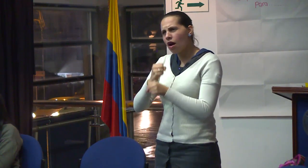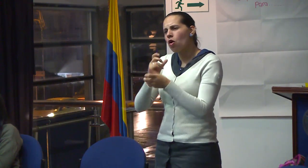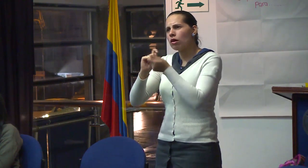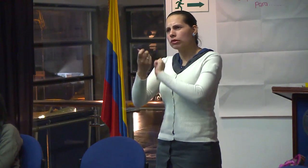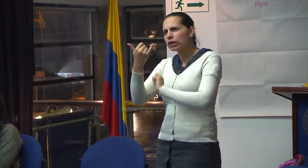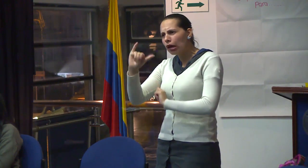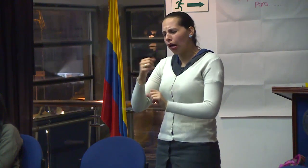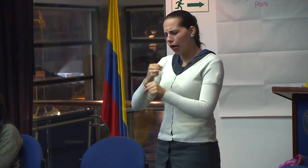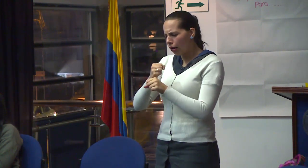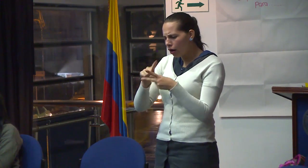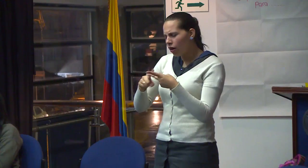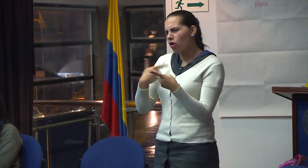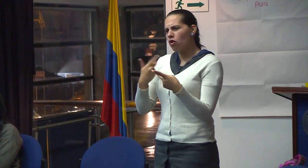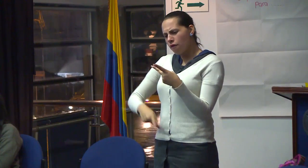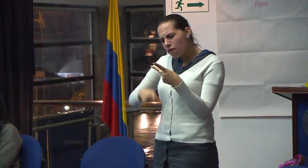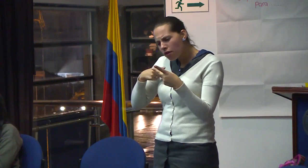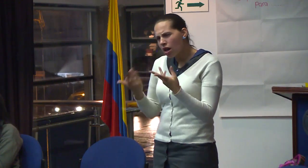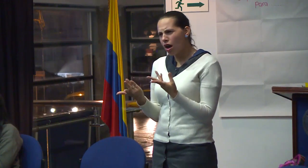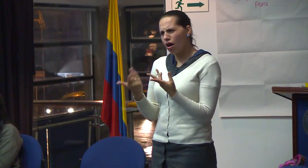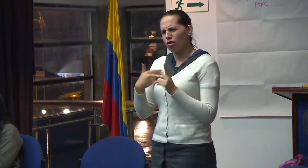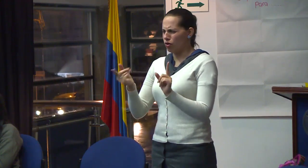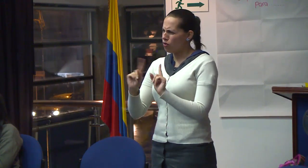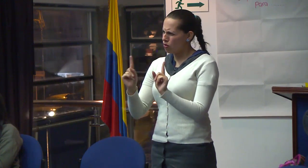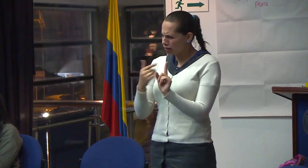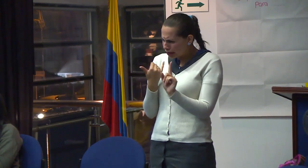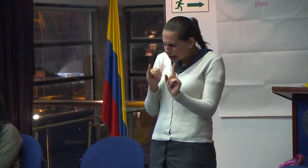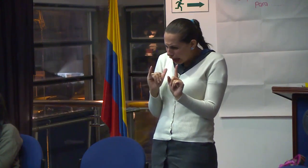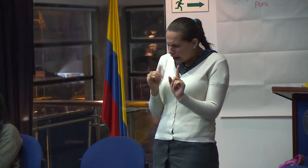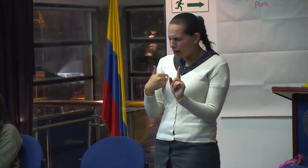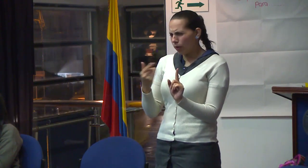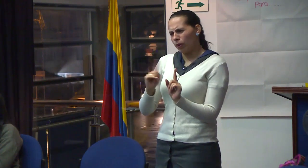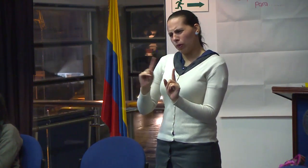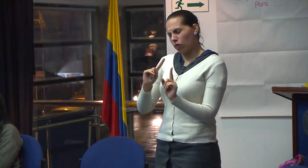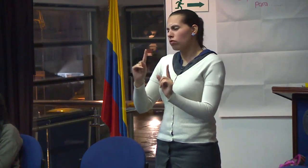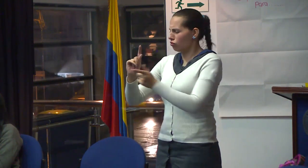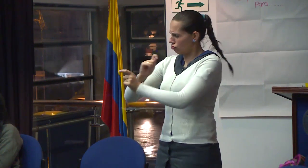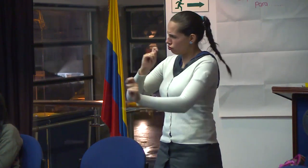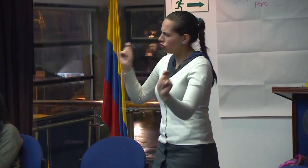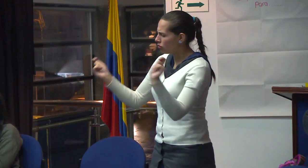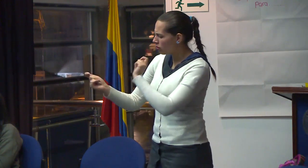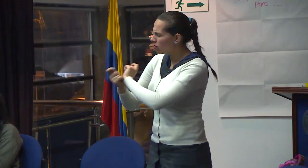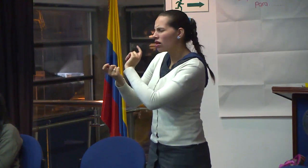labor, mi vida, sino va a transformar y va a afectar,